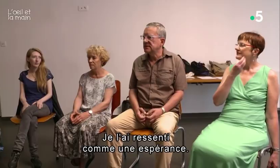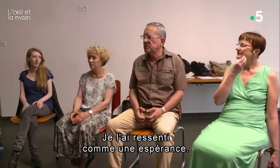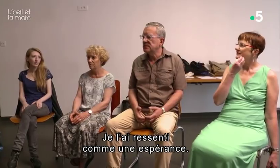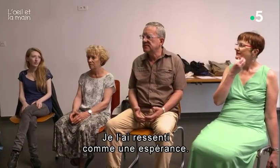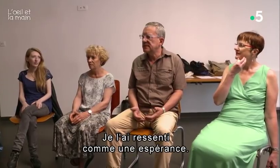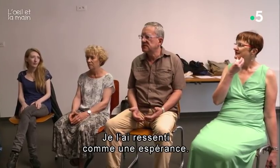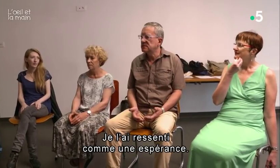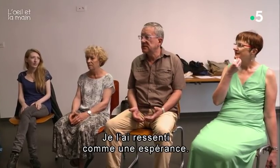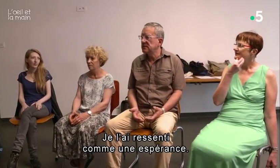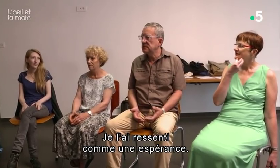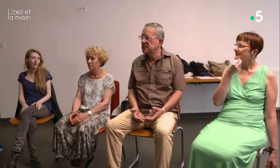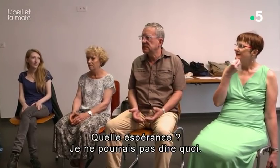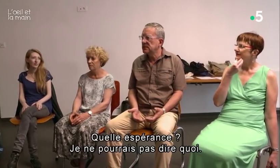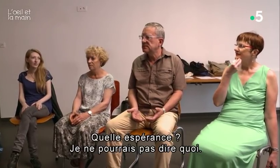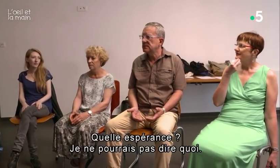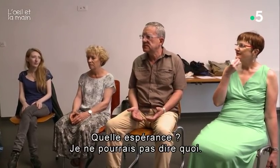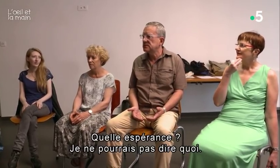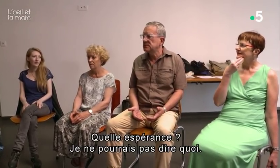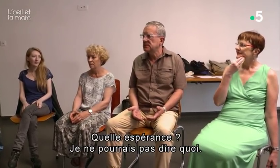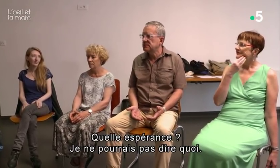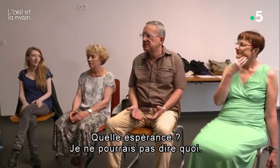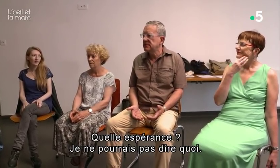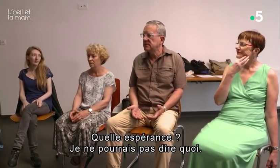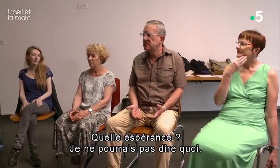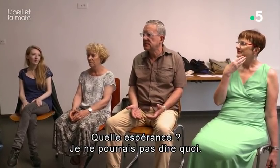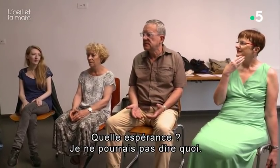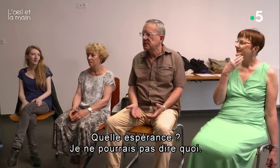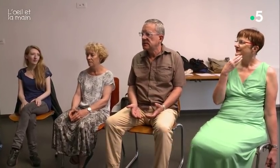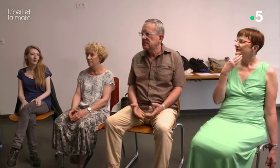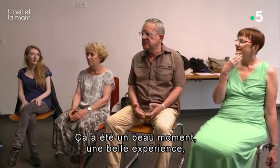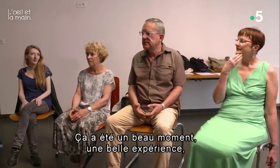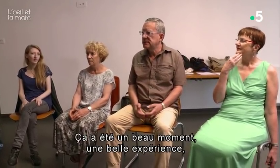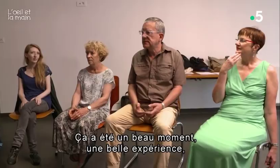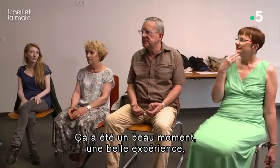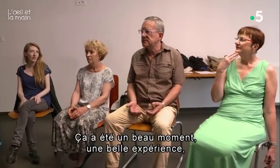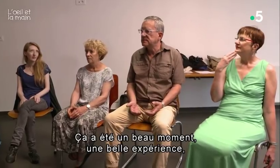comme une espérance. Mais quelle espérance? Je pourrais pas dire quoi. Mais ça a été